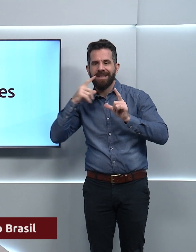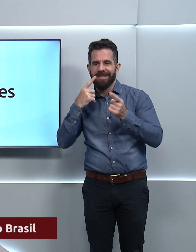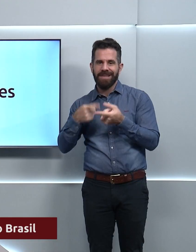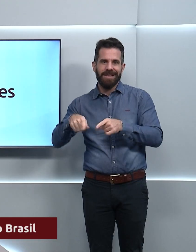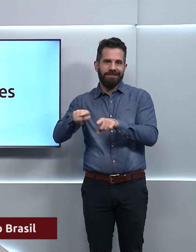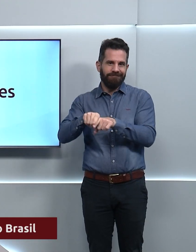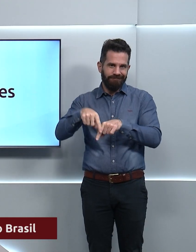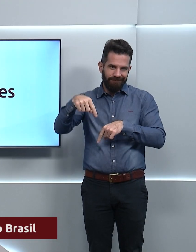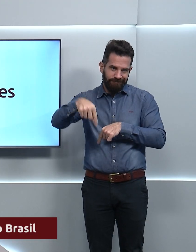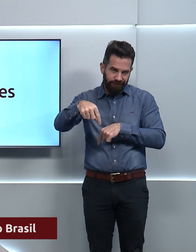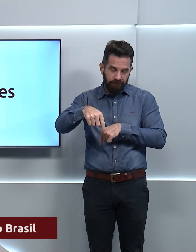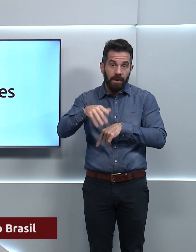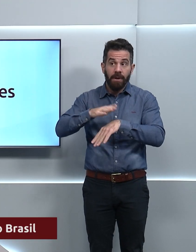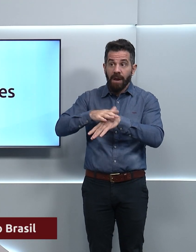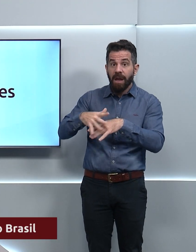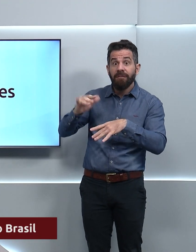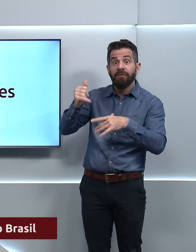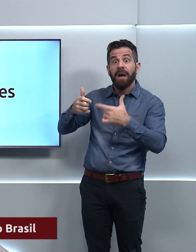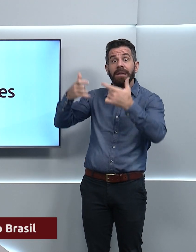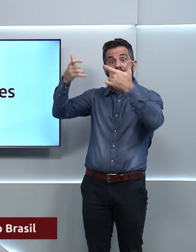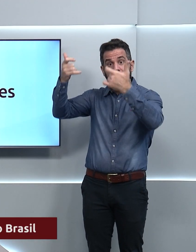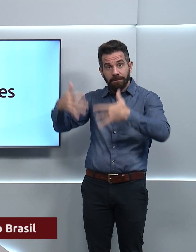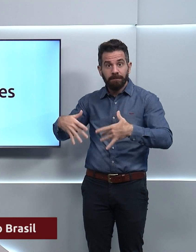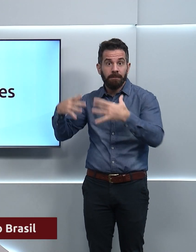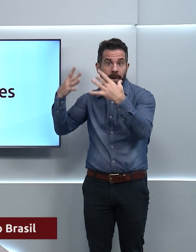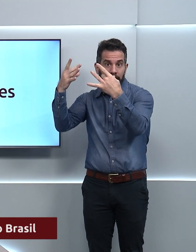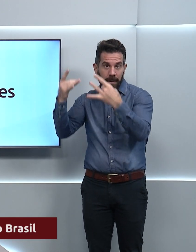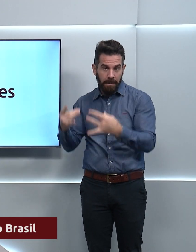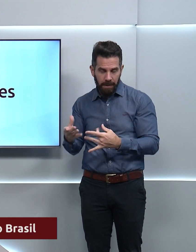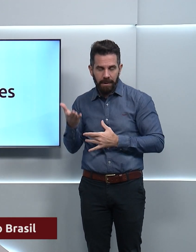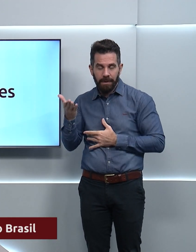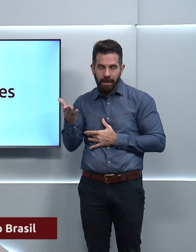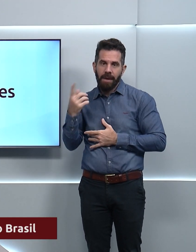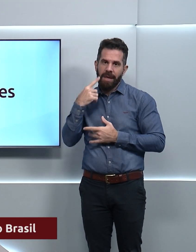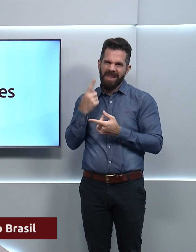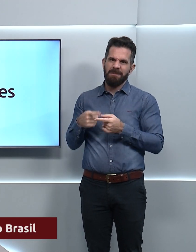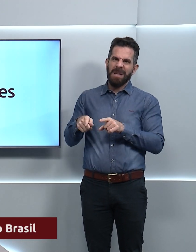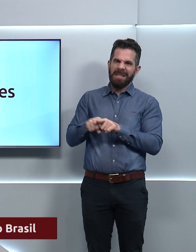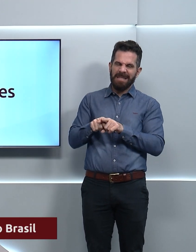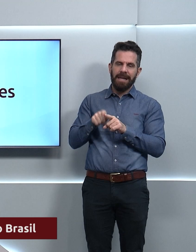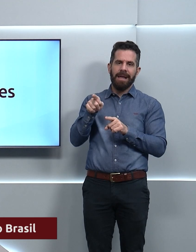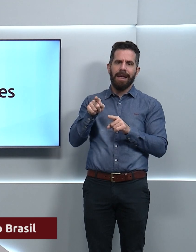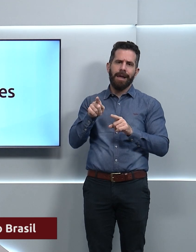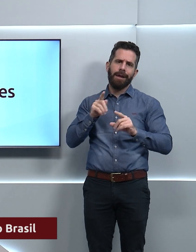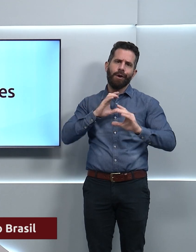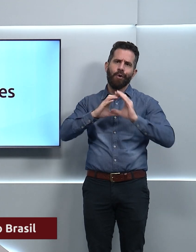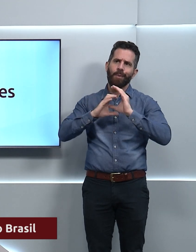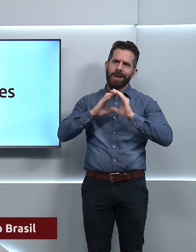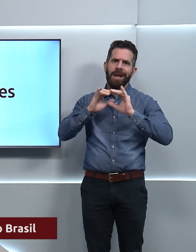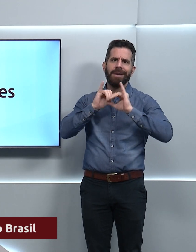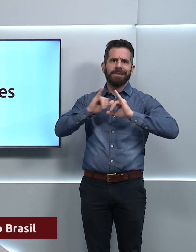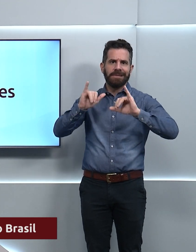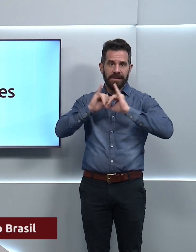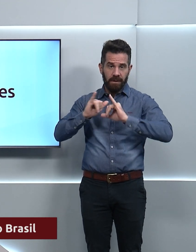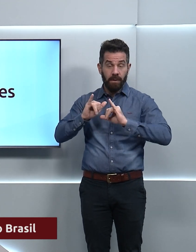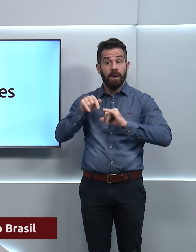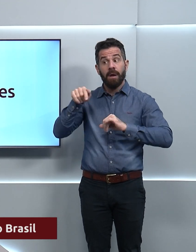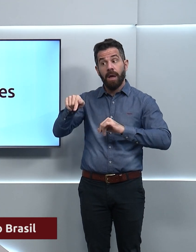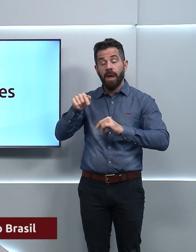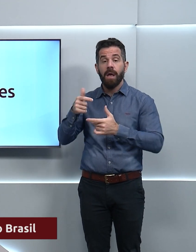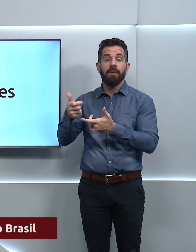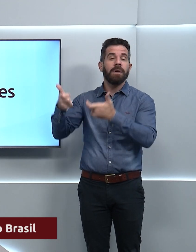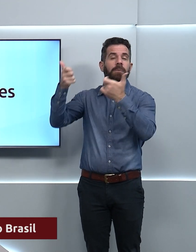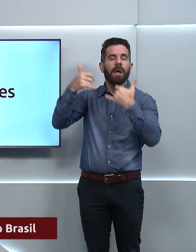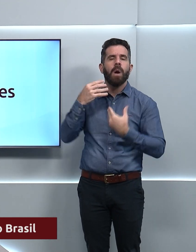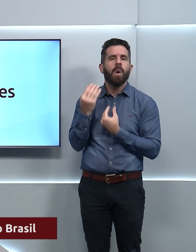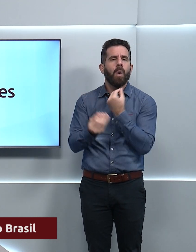da rede de comunicação, da rede pública de comunicação, você vai poder conferir um pouco sobre a